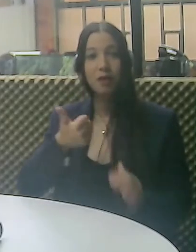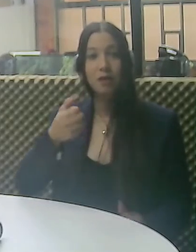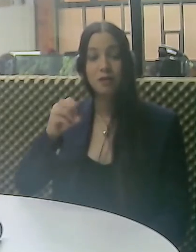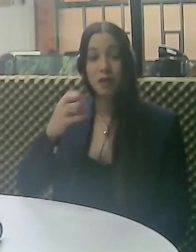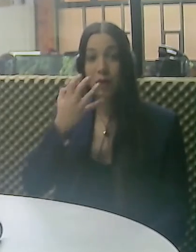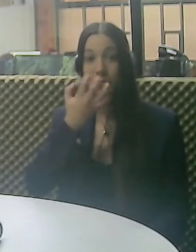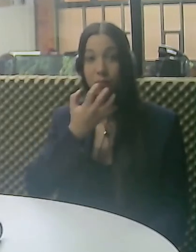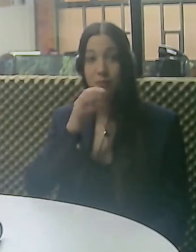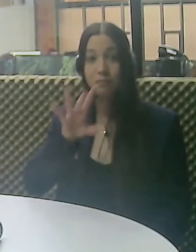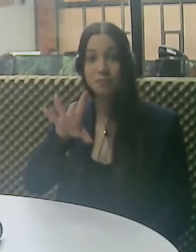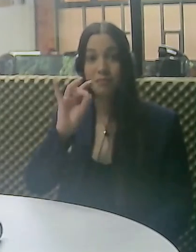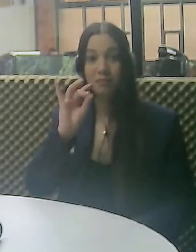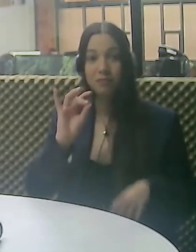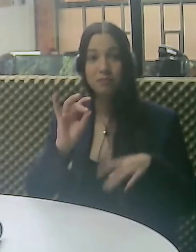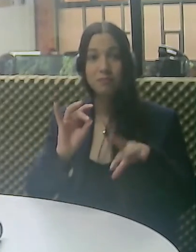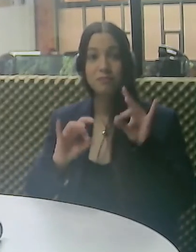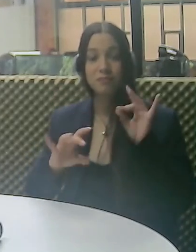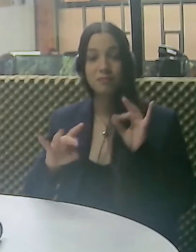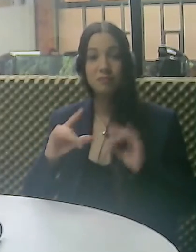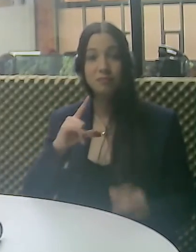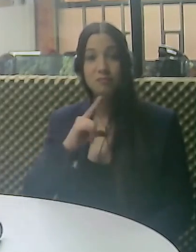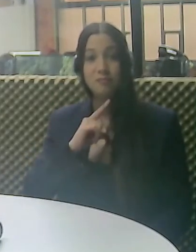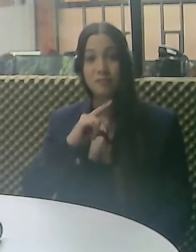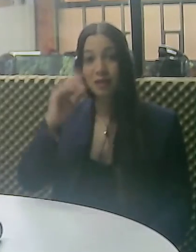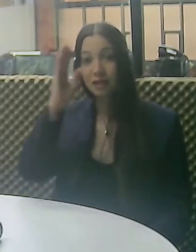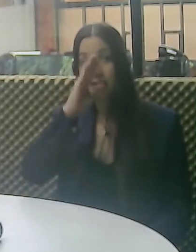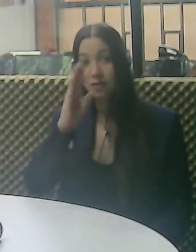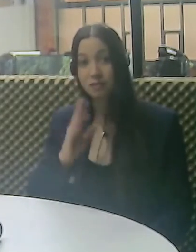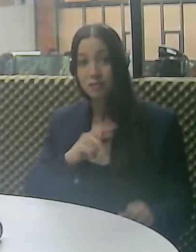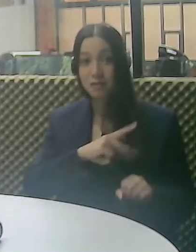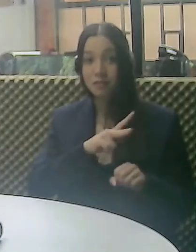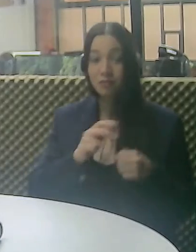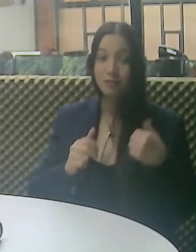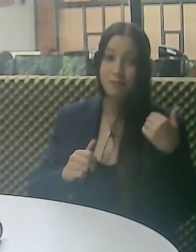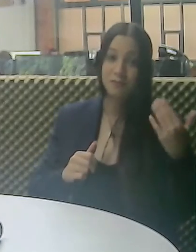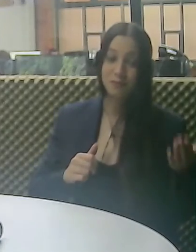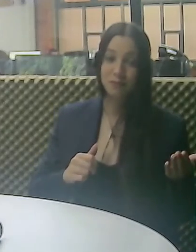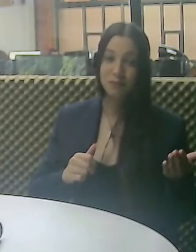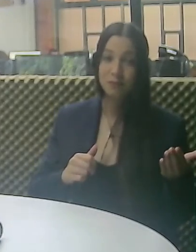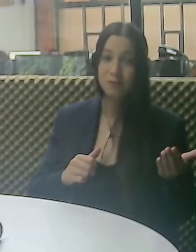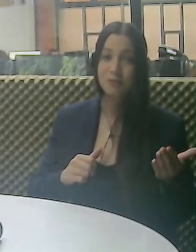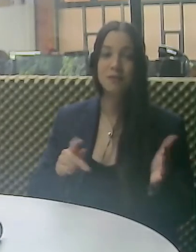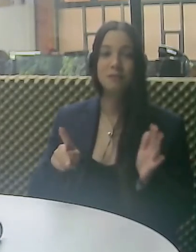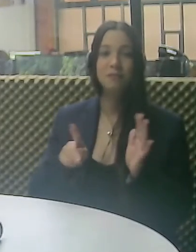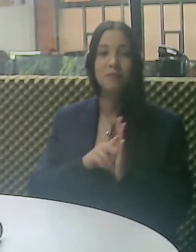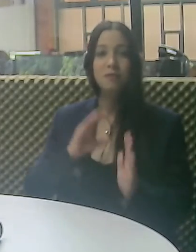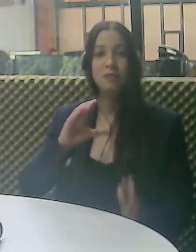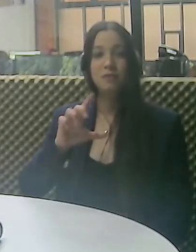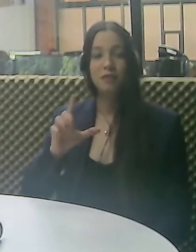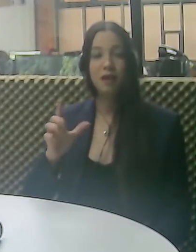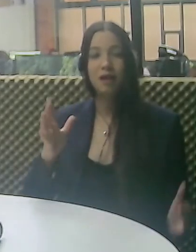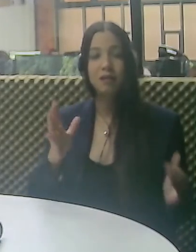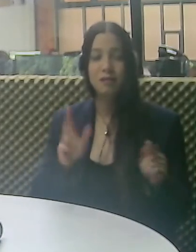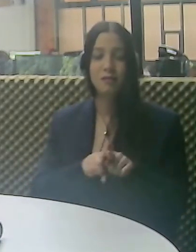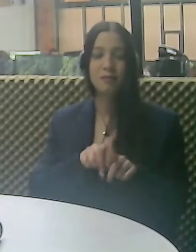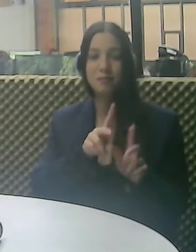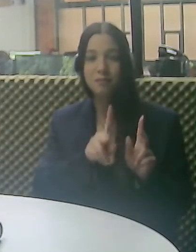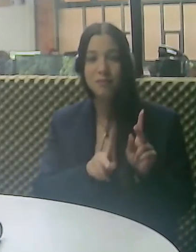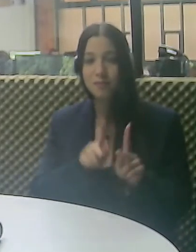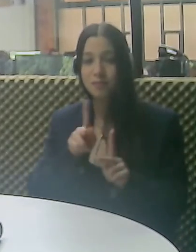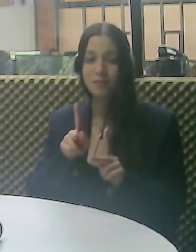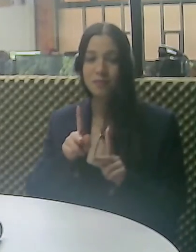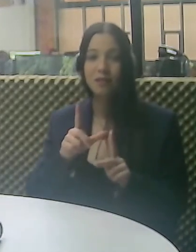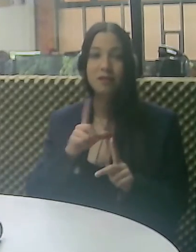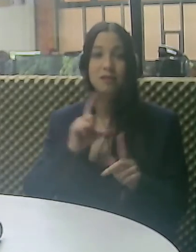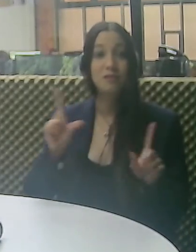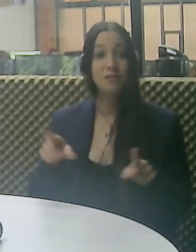músicas selecionadas, dentre elas nacionais e internacionais, que marcaram o clássico e até o popular, passando por